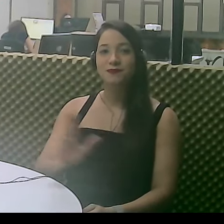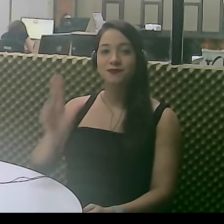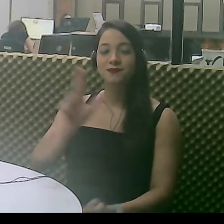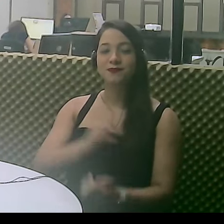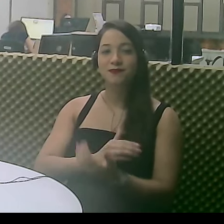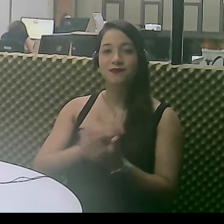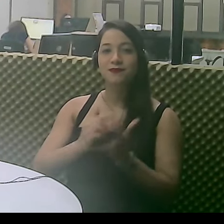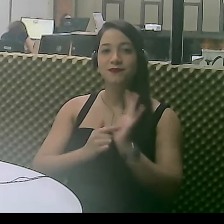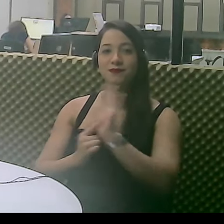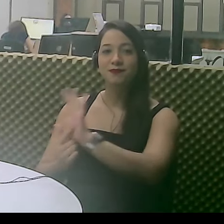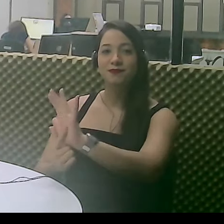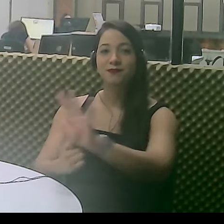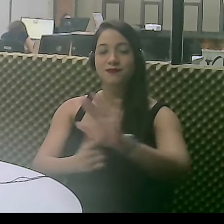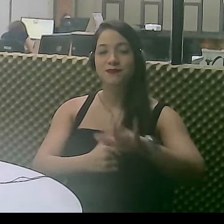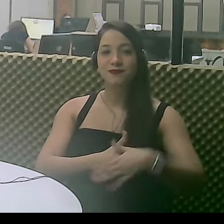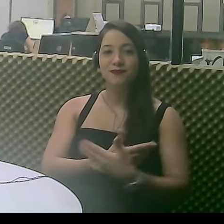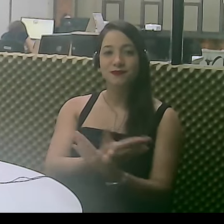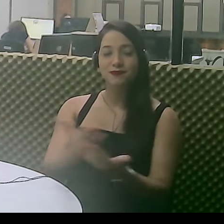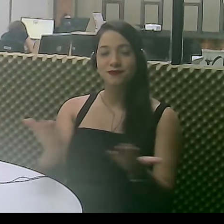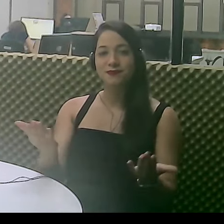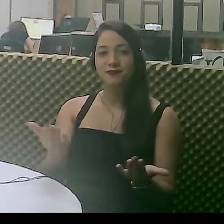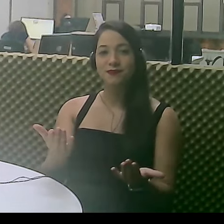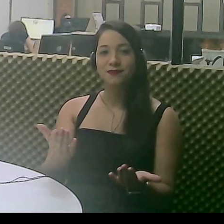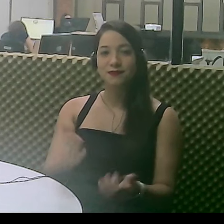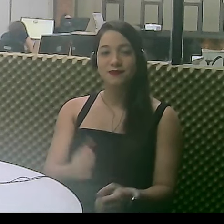uberlâ no ar